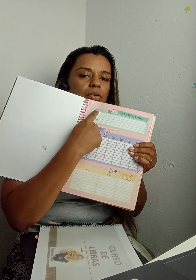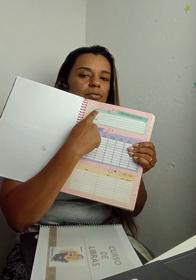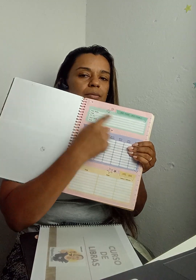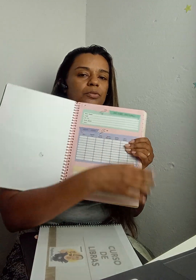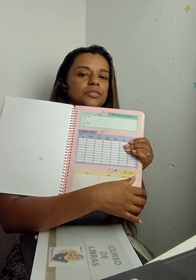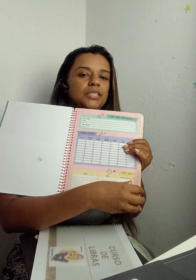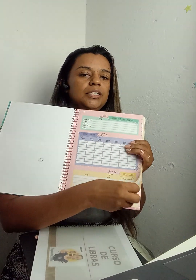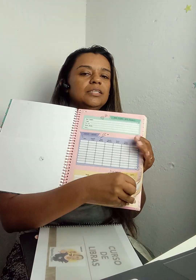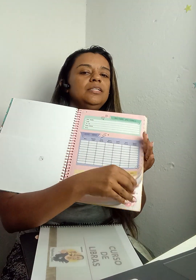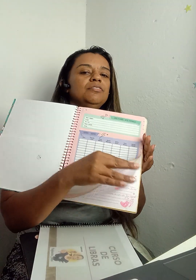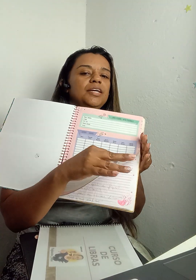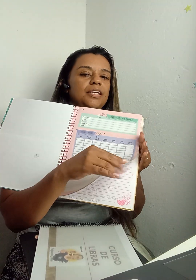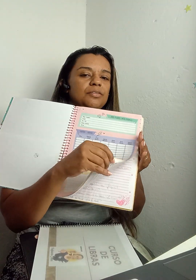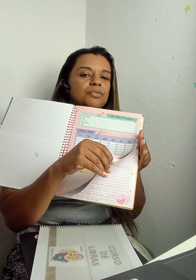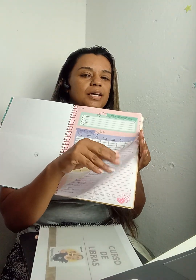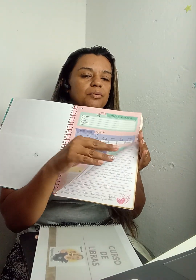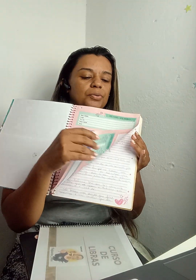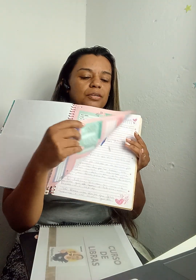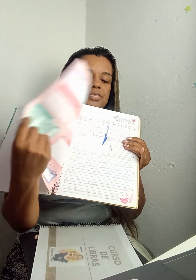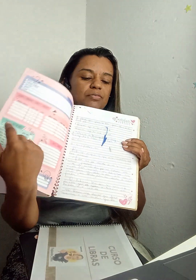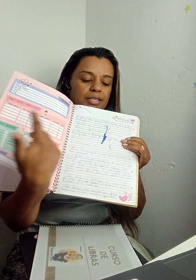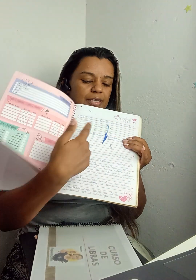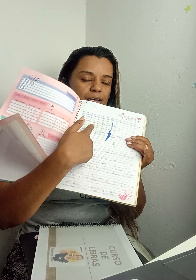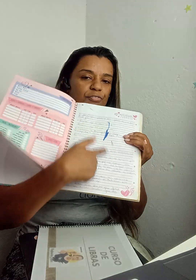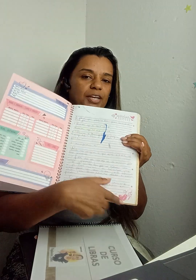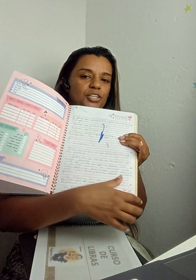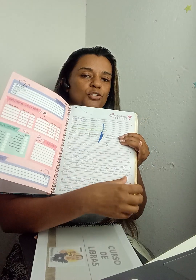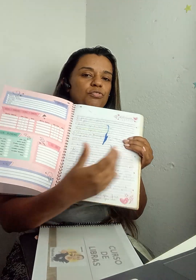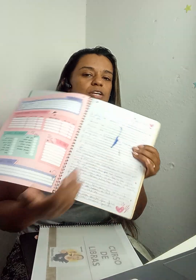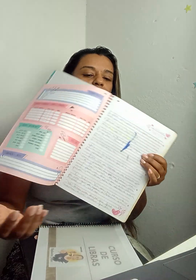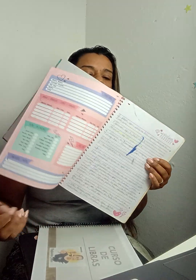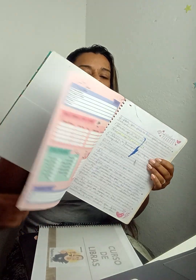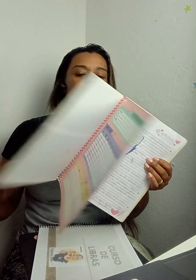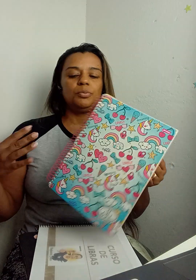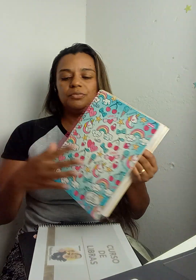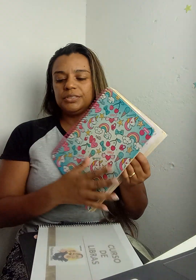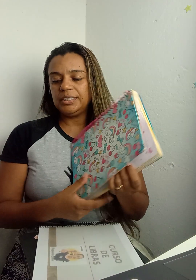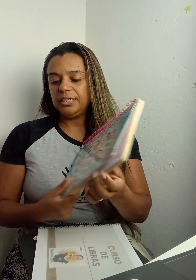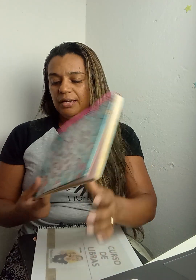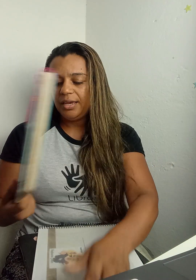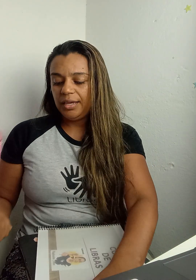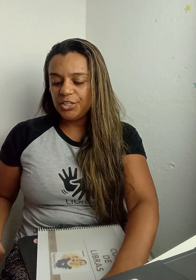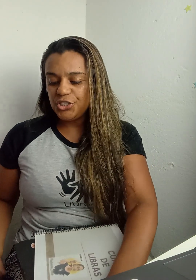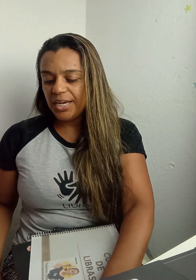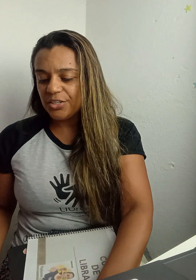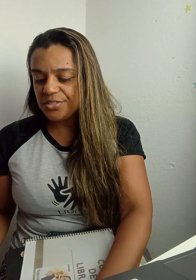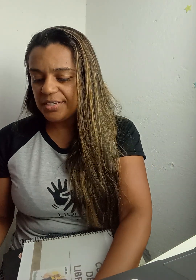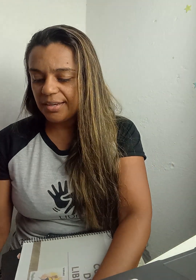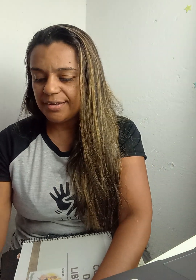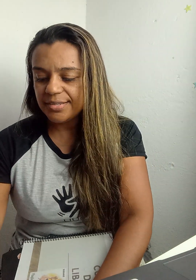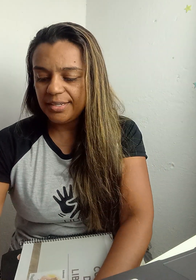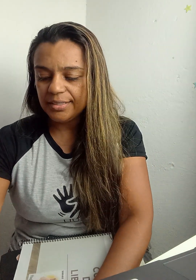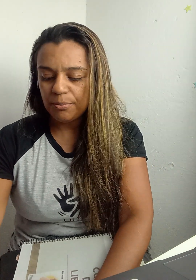cola outra mãozinha e vai indo, tá? Porque você vai ter a frente e o verso do caderno para você rechear de sinais aí, tá